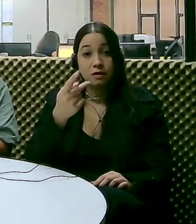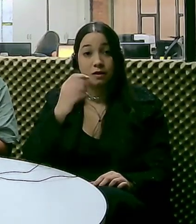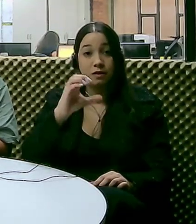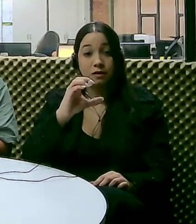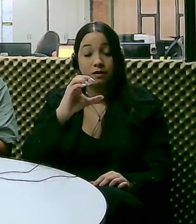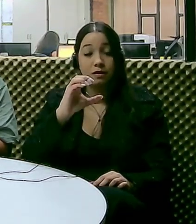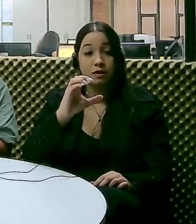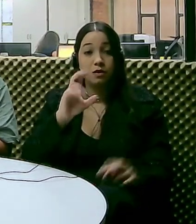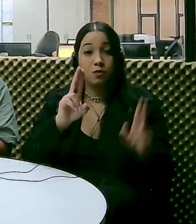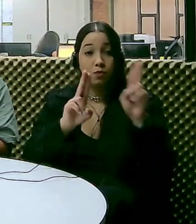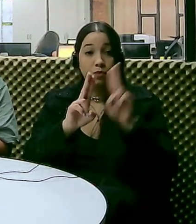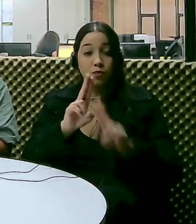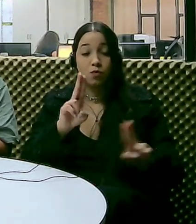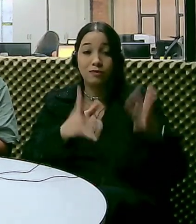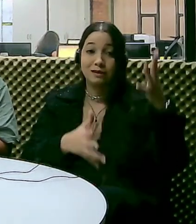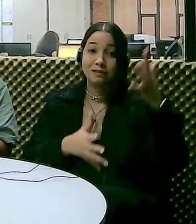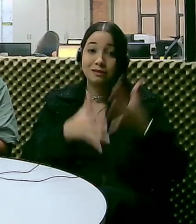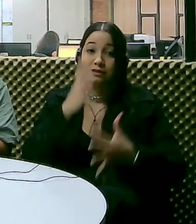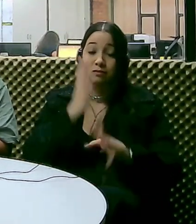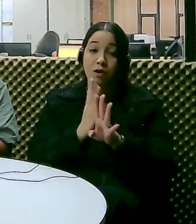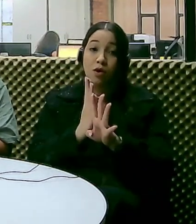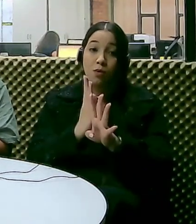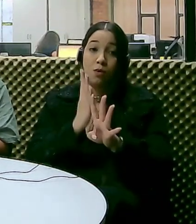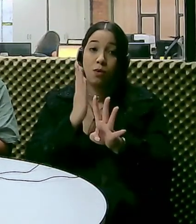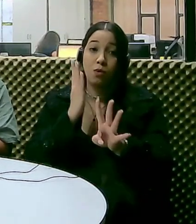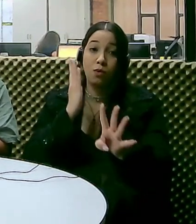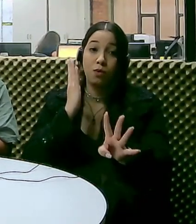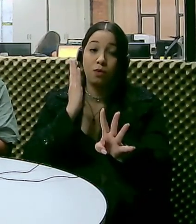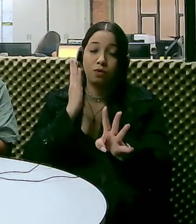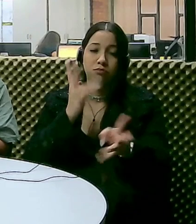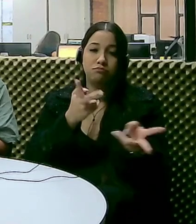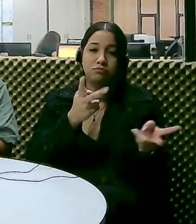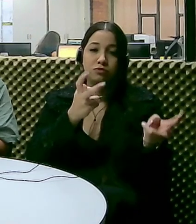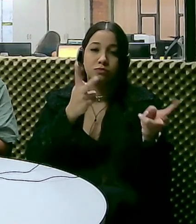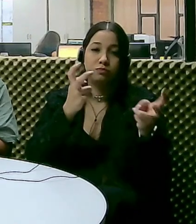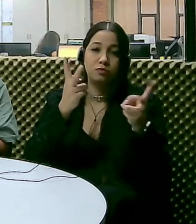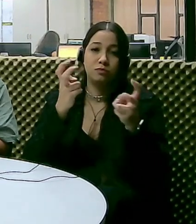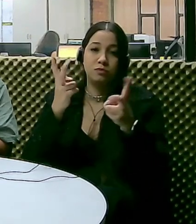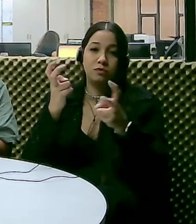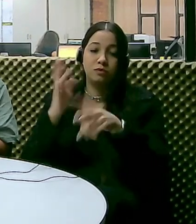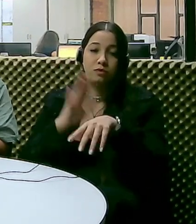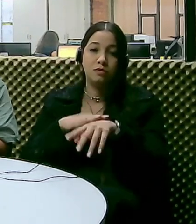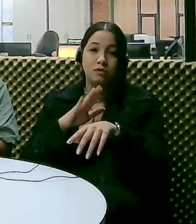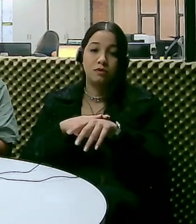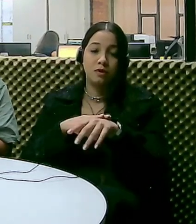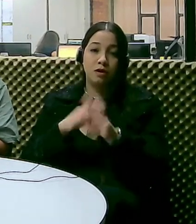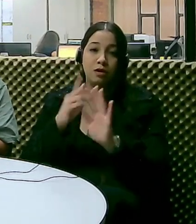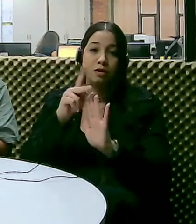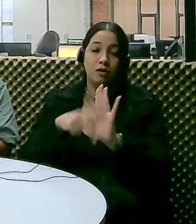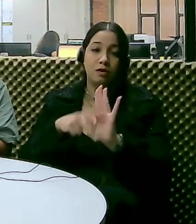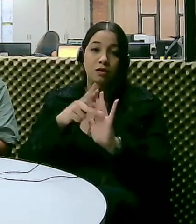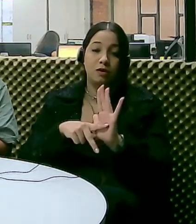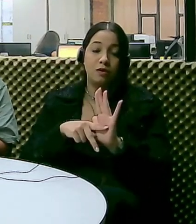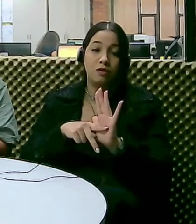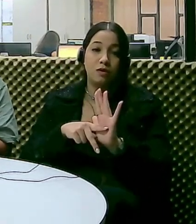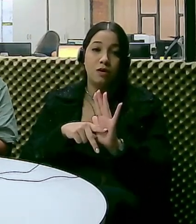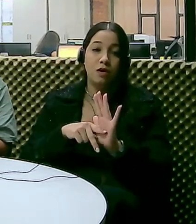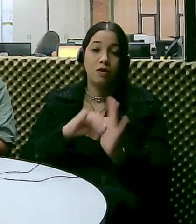HCUFO deve afetar a fila, que está em depuração, conforme cronograma do programa Alô